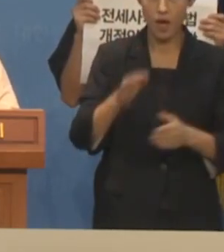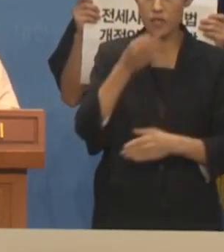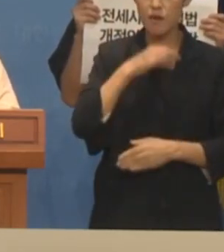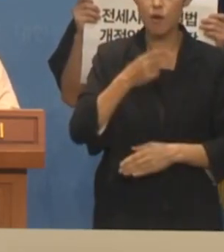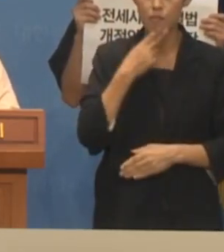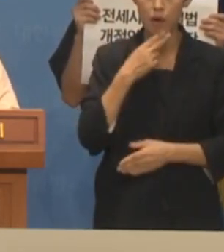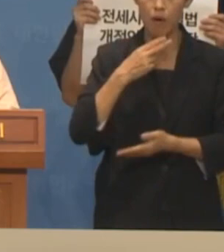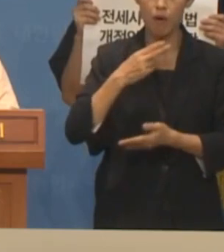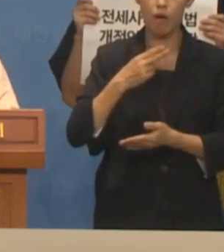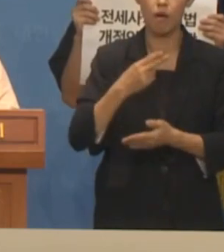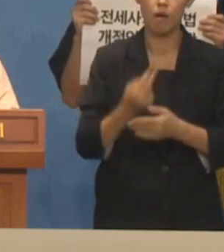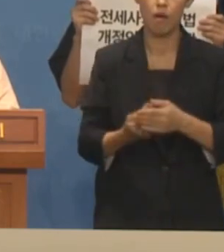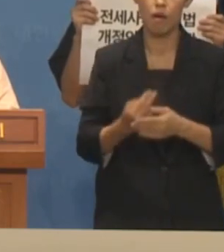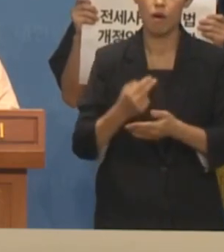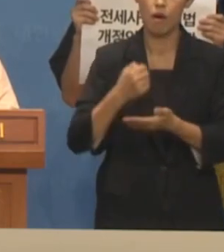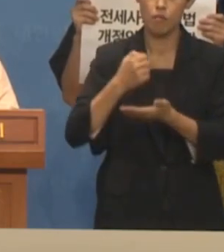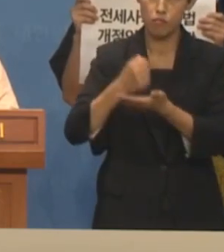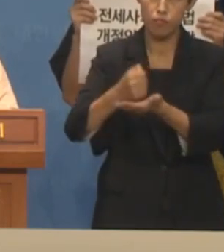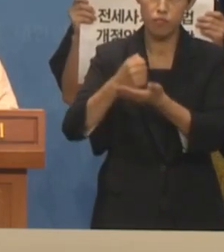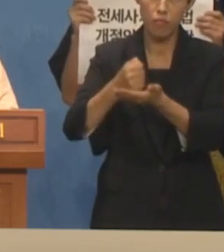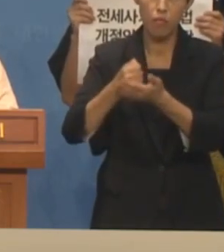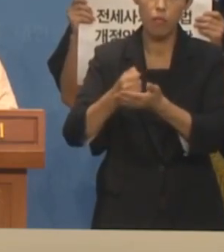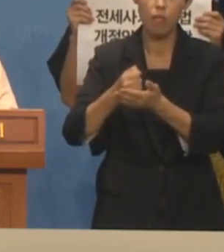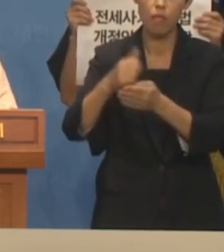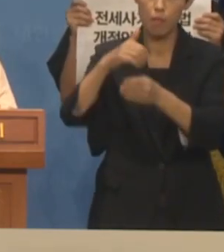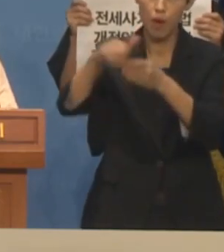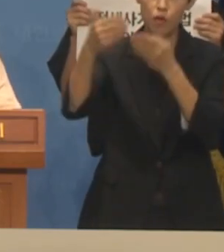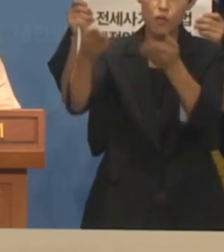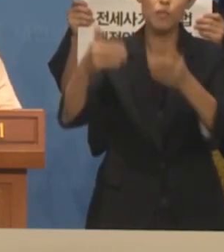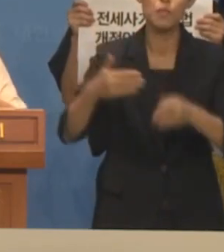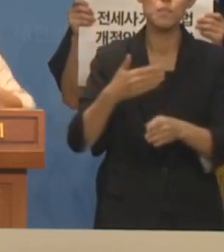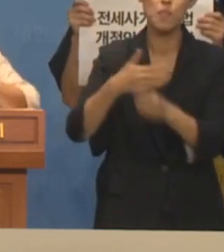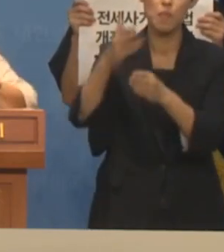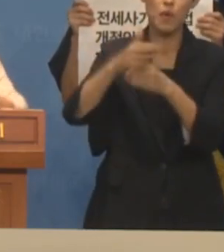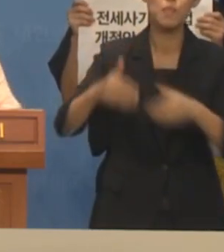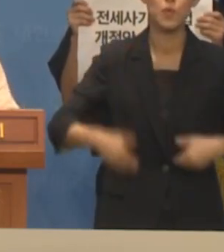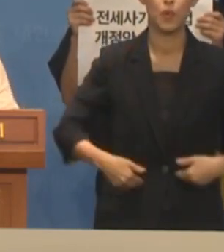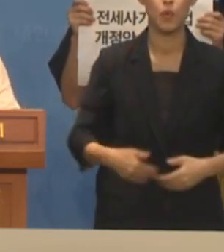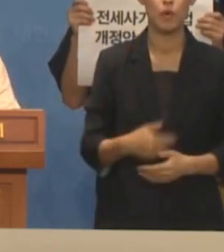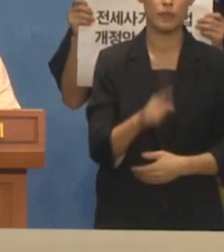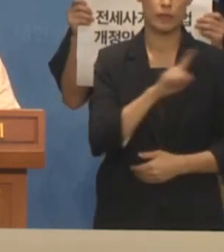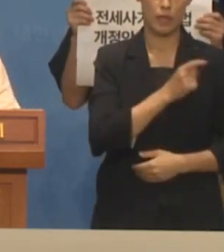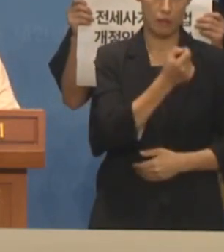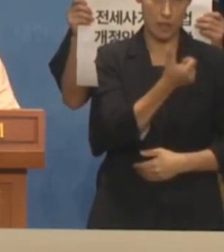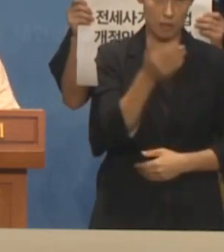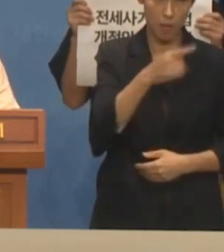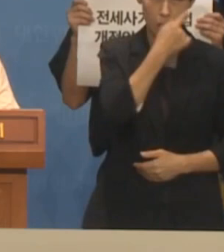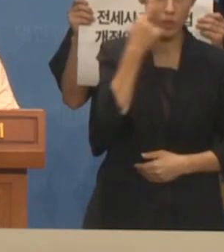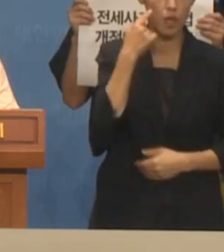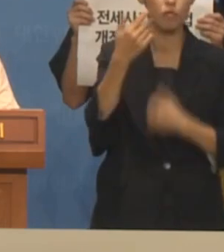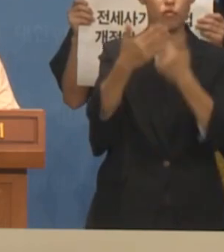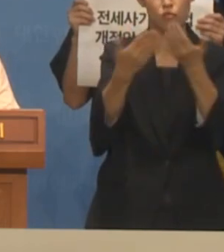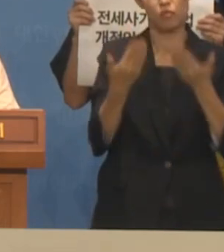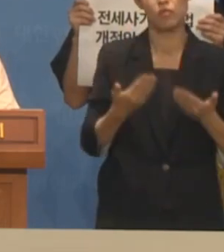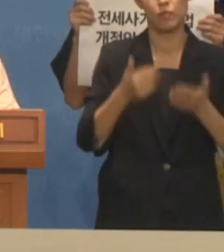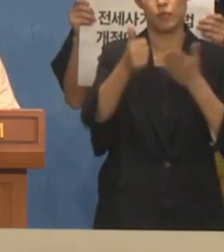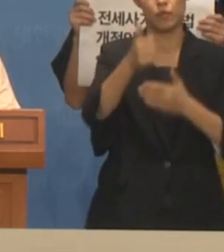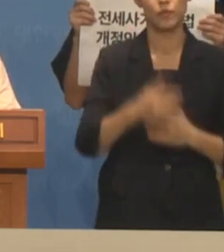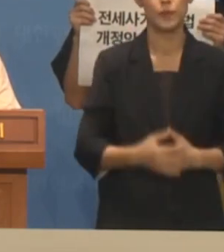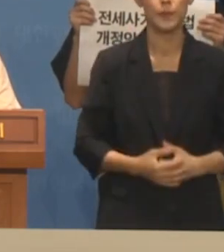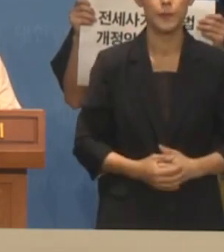상황입니다. 정부가 최소 보장만큼은 꼭 피해자들에게 해줄 수 있기를 다시 한번 촉구합니다.